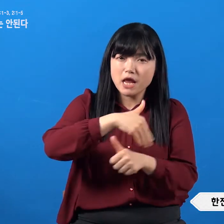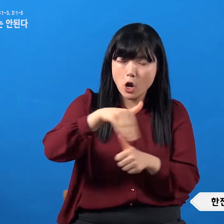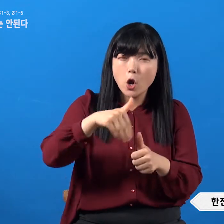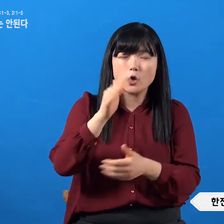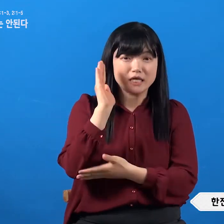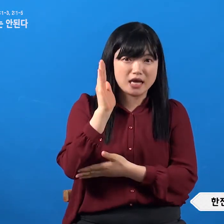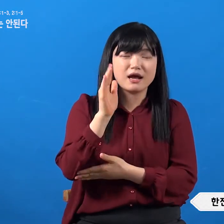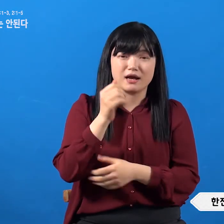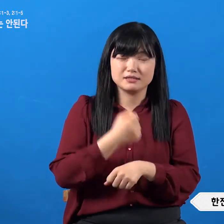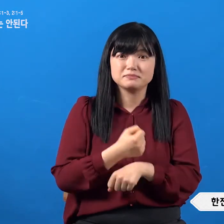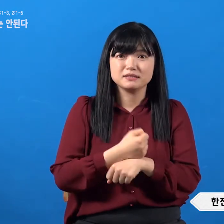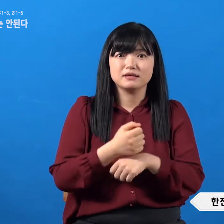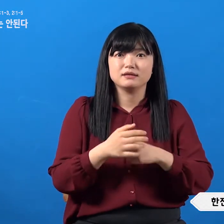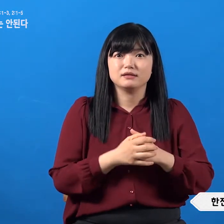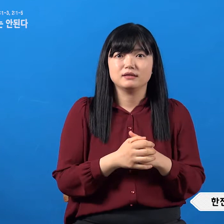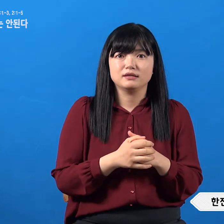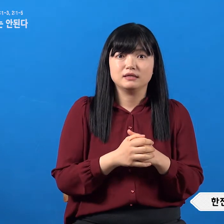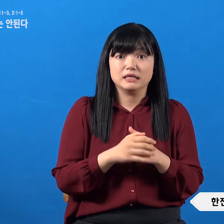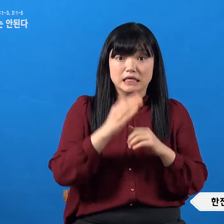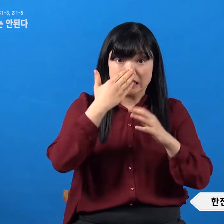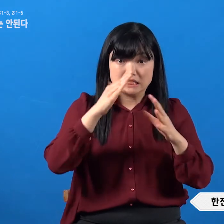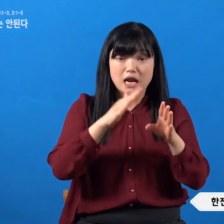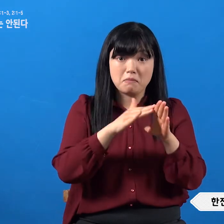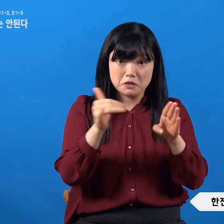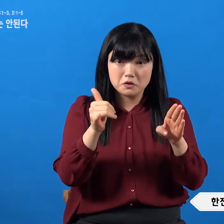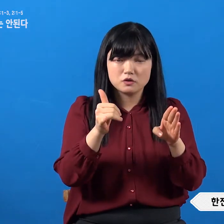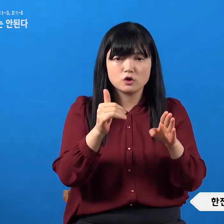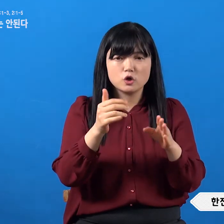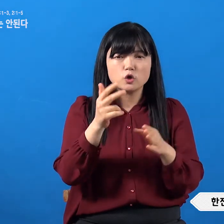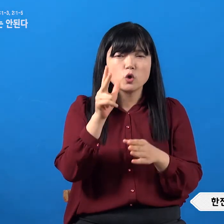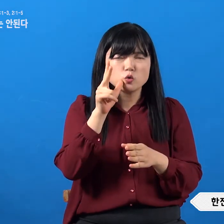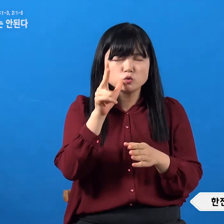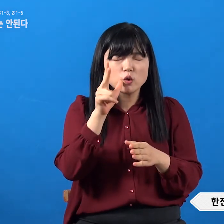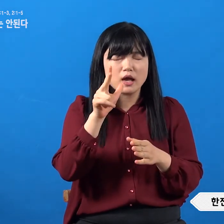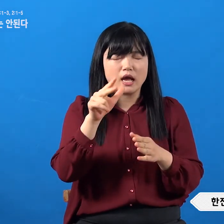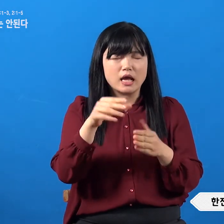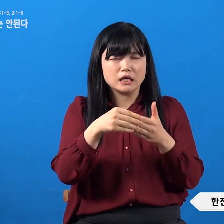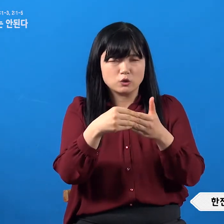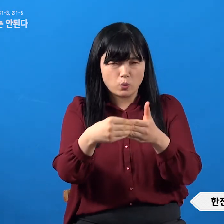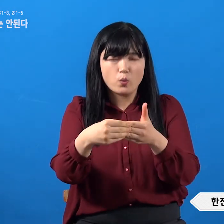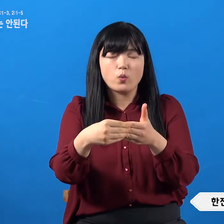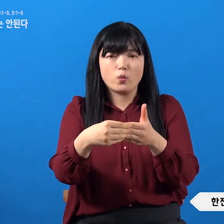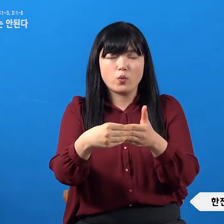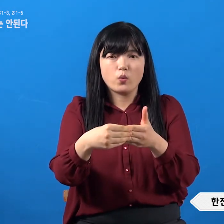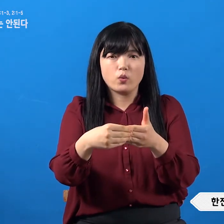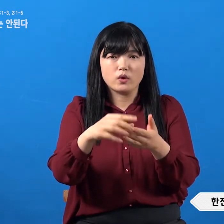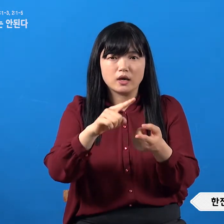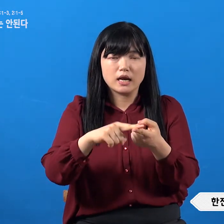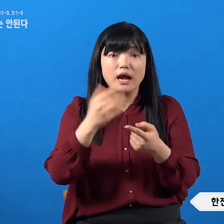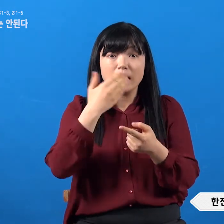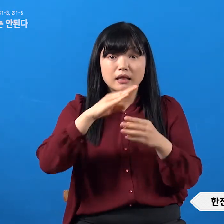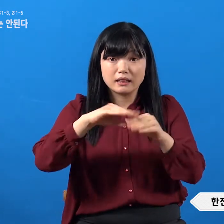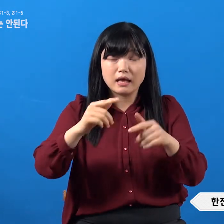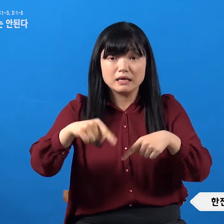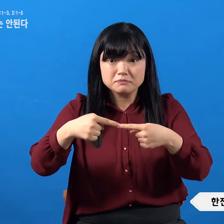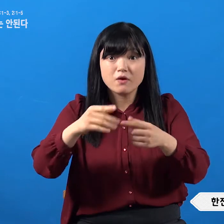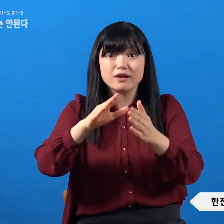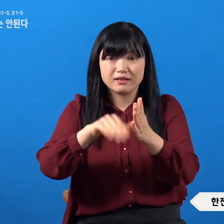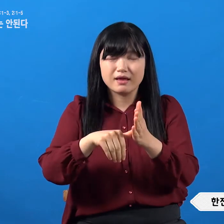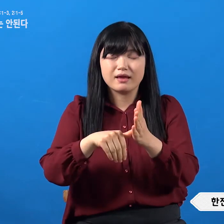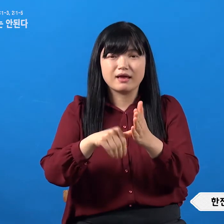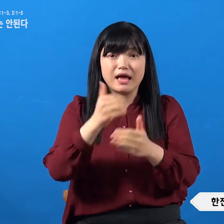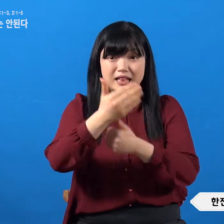말씀을 드리겠습니다. 이스라엘 백성들이 여호수아의 인도하에 가나안 땅에 입성을 할